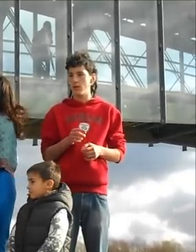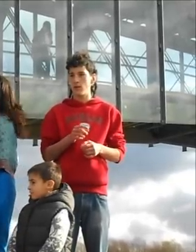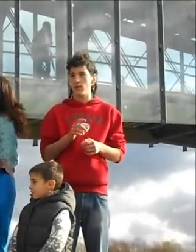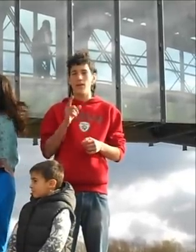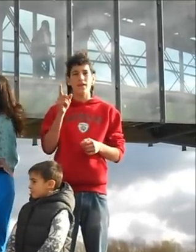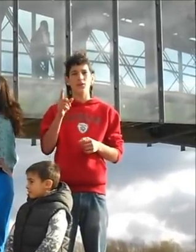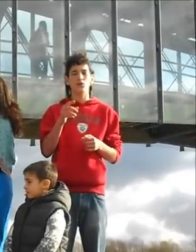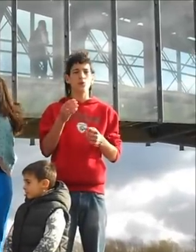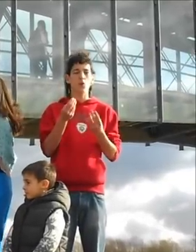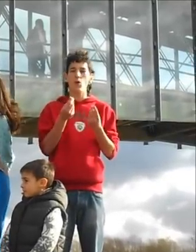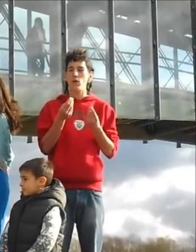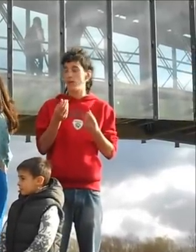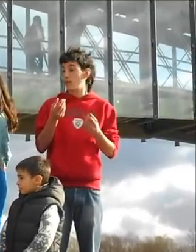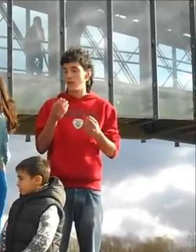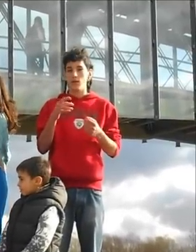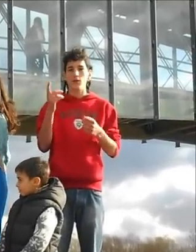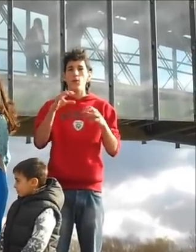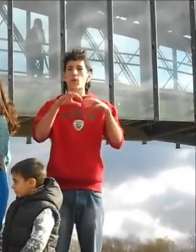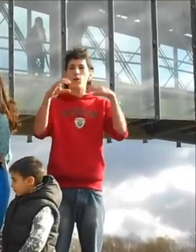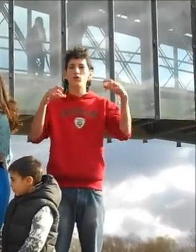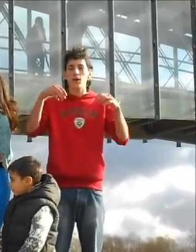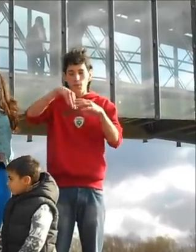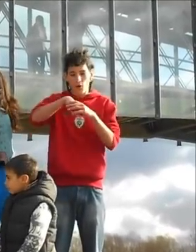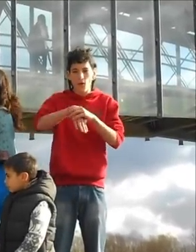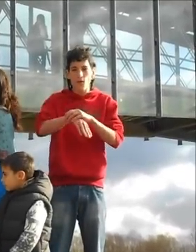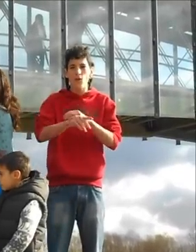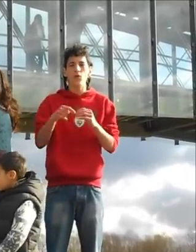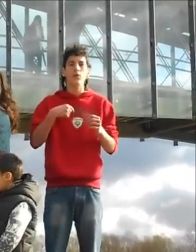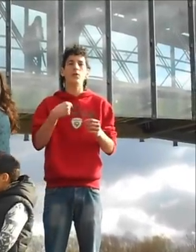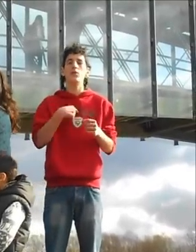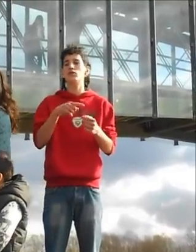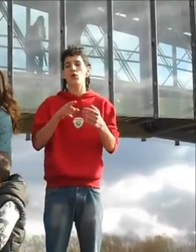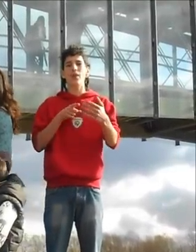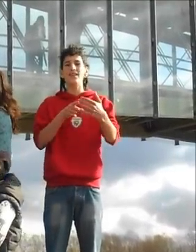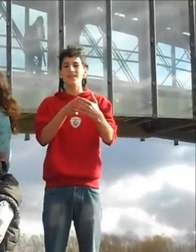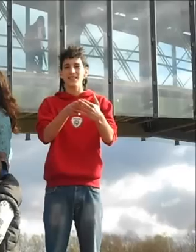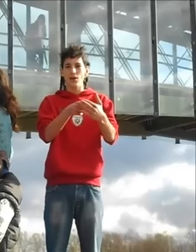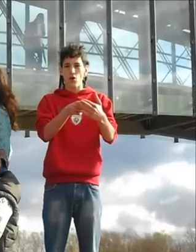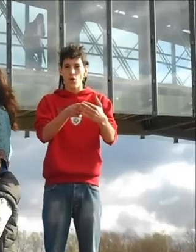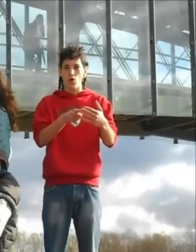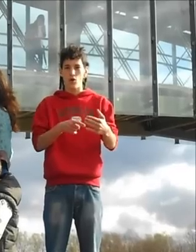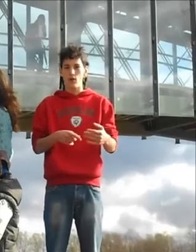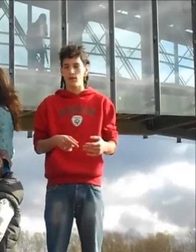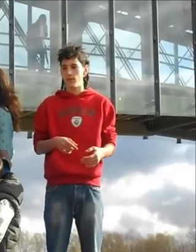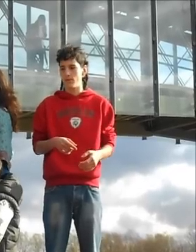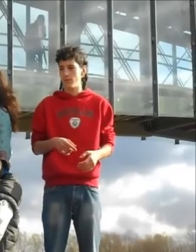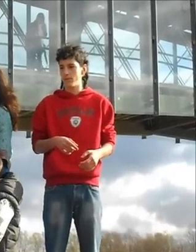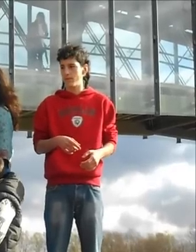De su luz hacia el bosque profundo de nuestro destino.